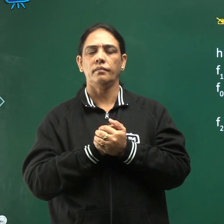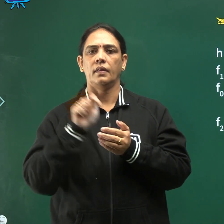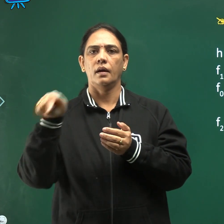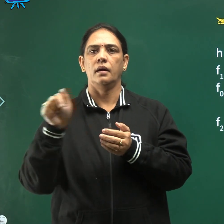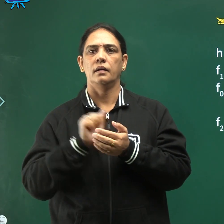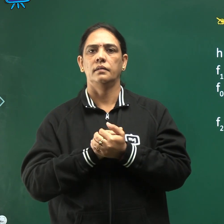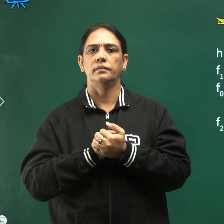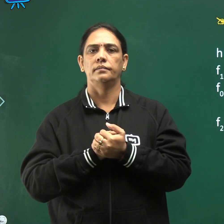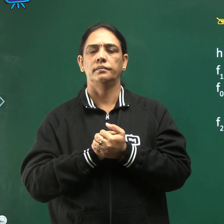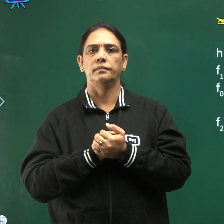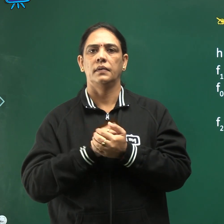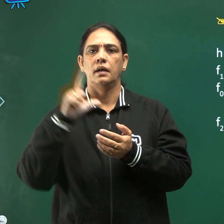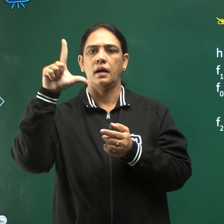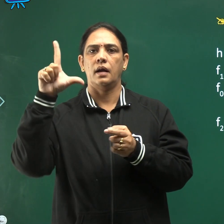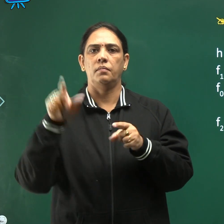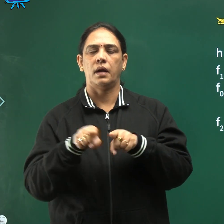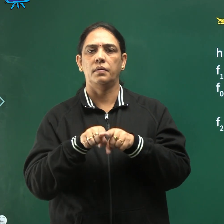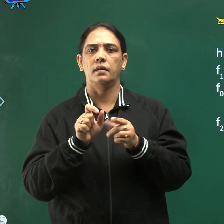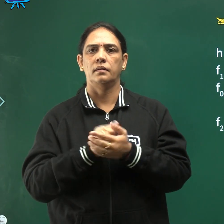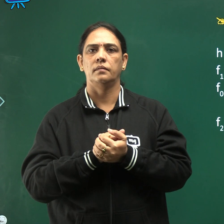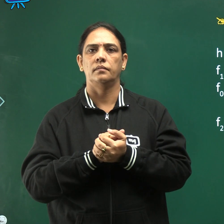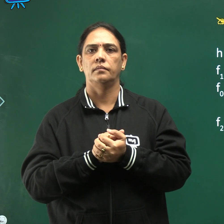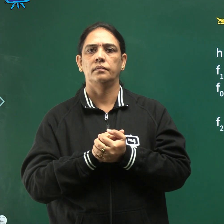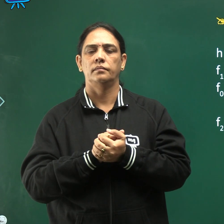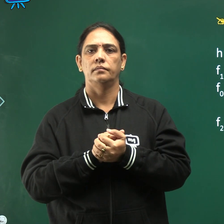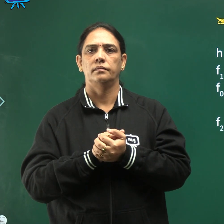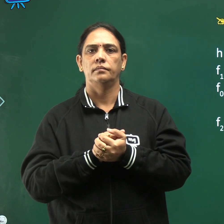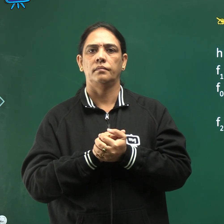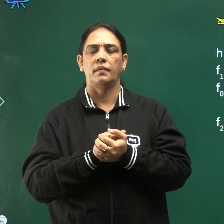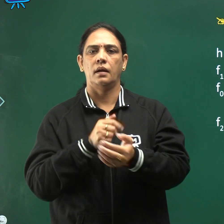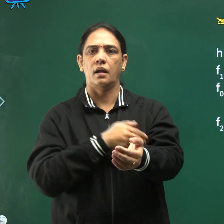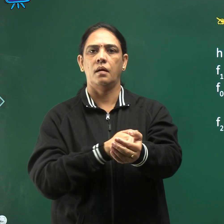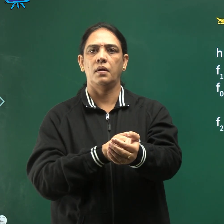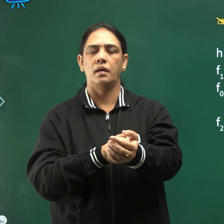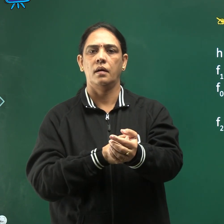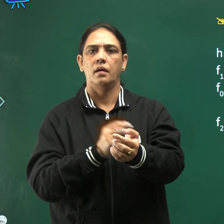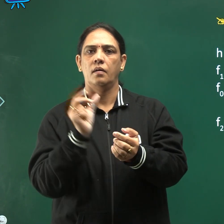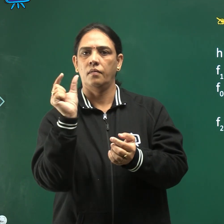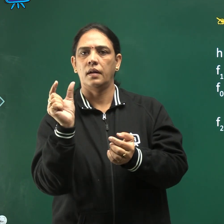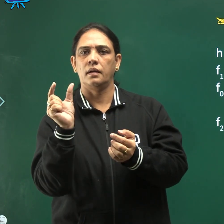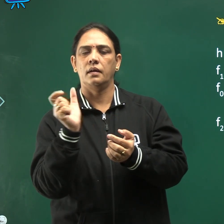यहाँ L बराबर बहुलक वर्ग की